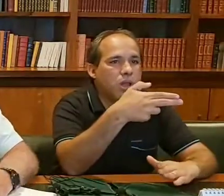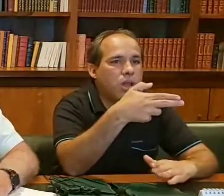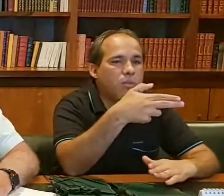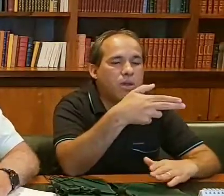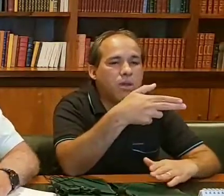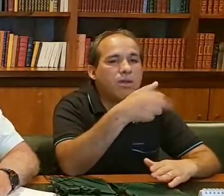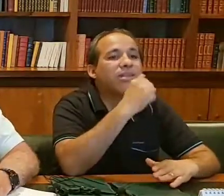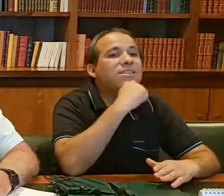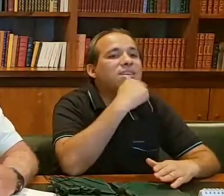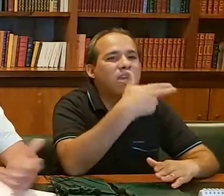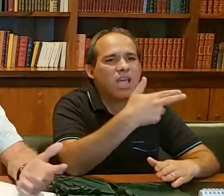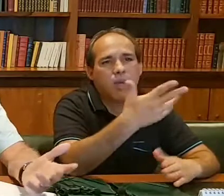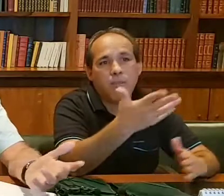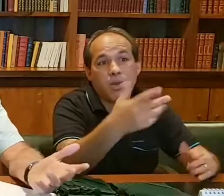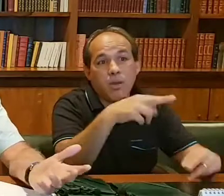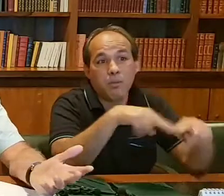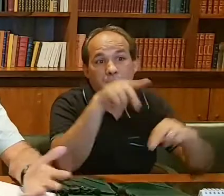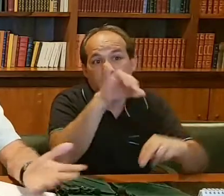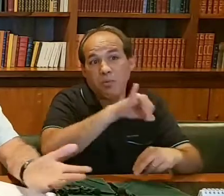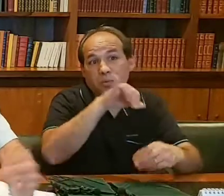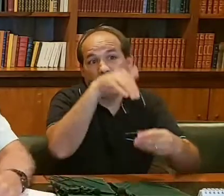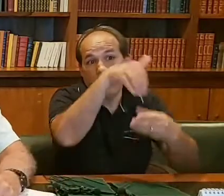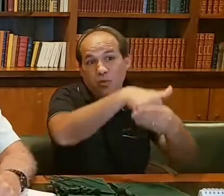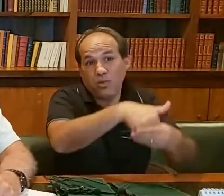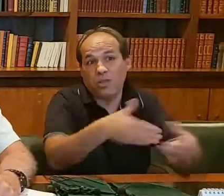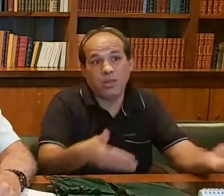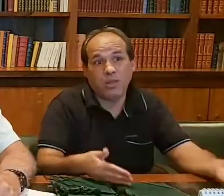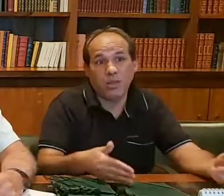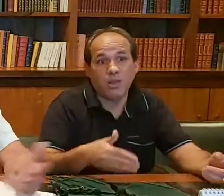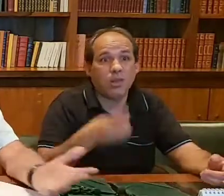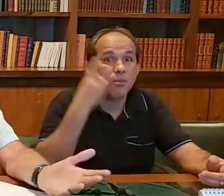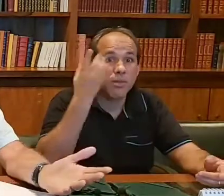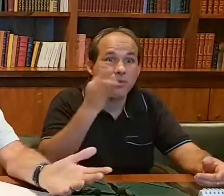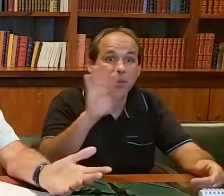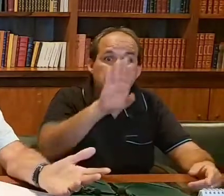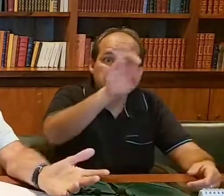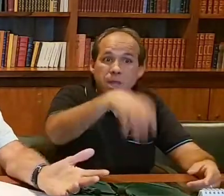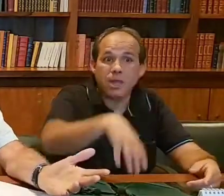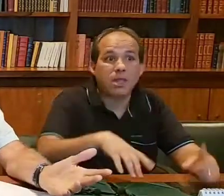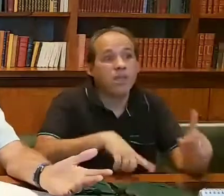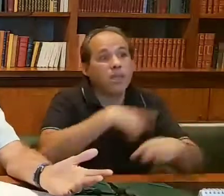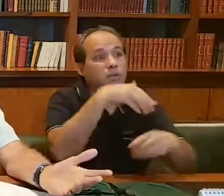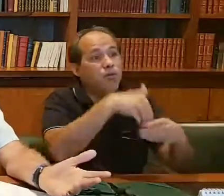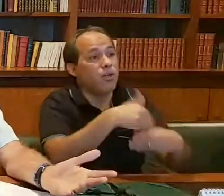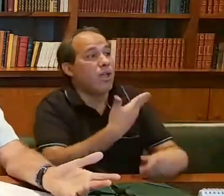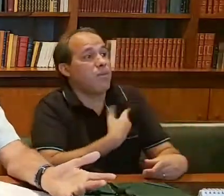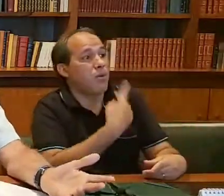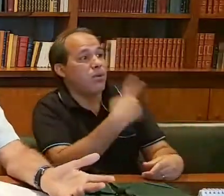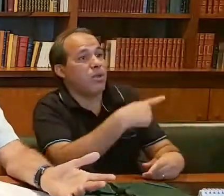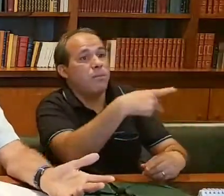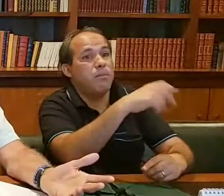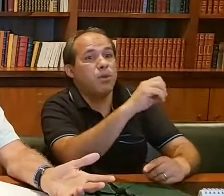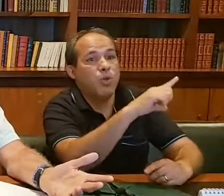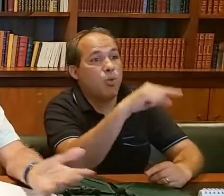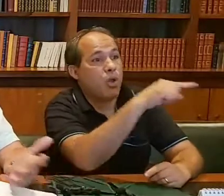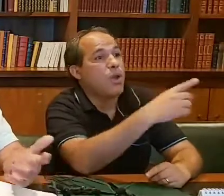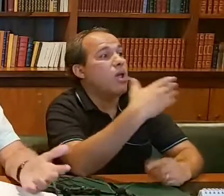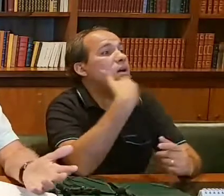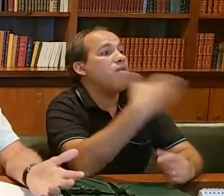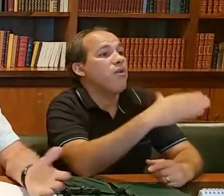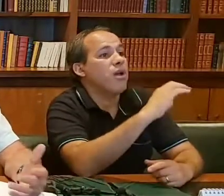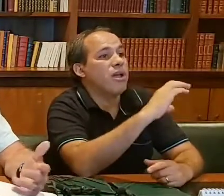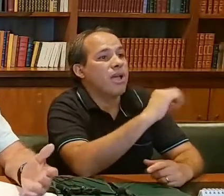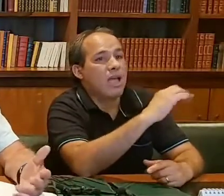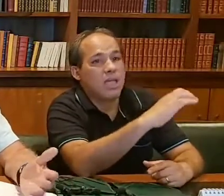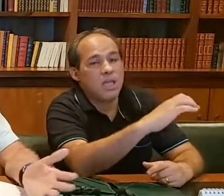Bem. O cara vota no amigo dele que é do PSOL. Daí fica brabinho porque ele é CAC e